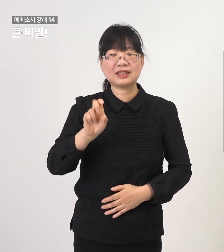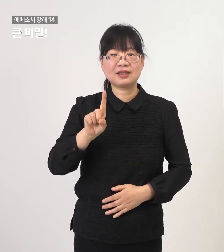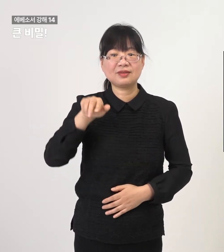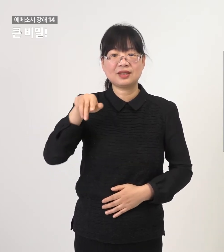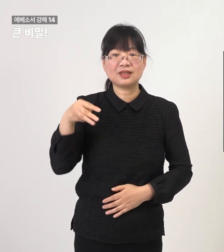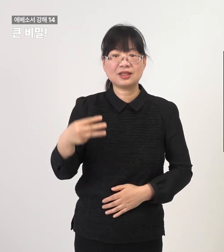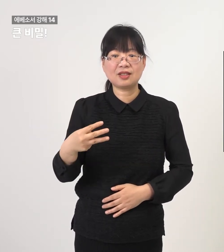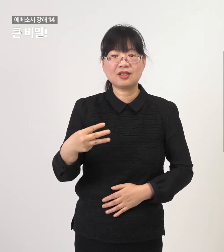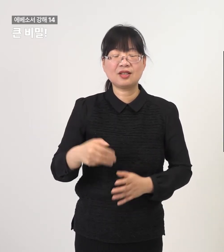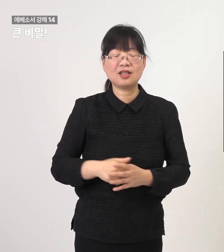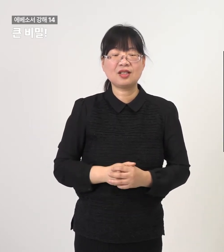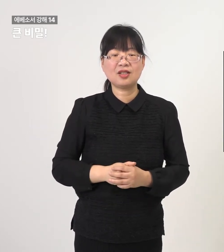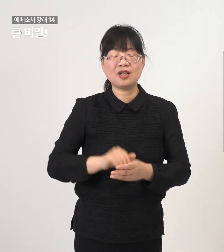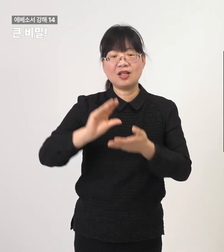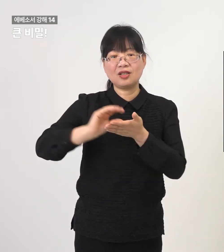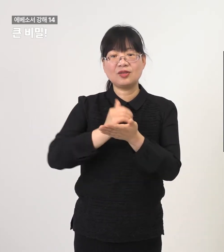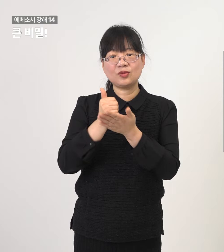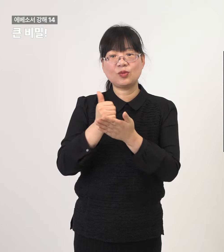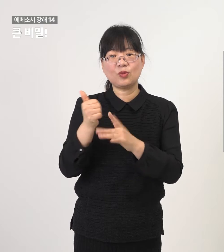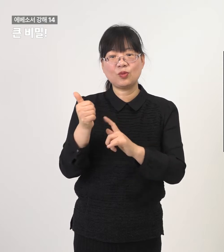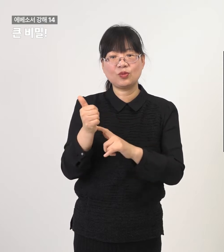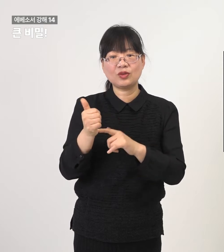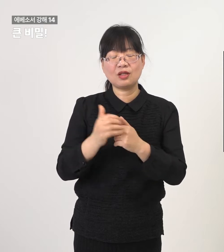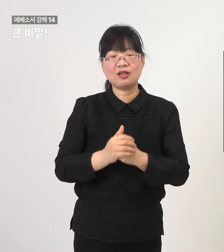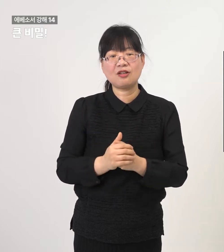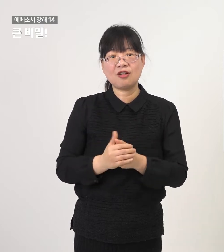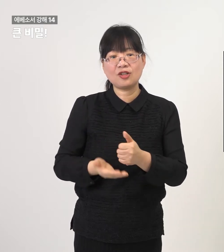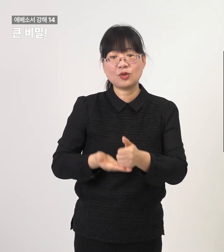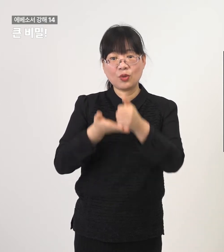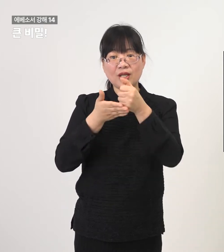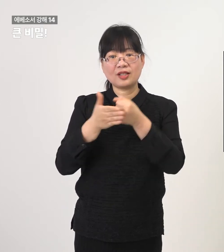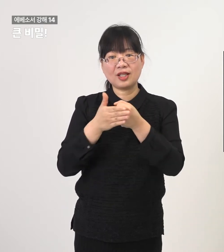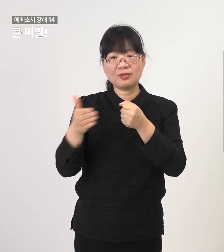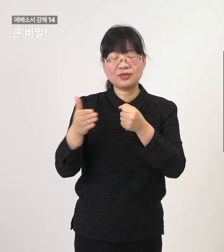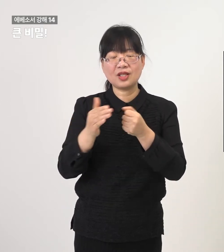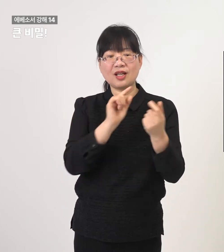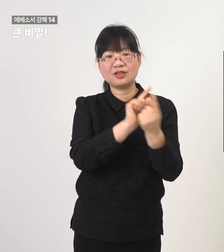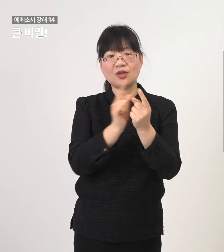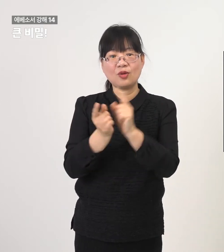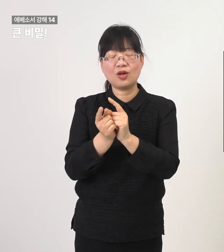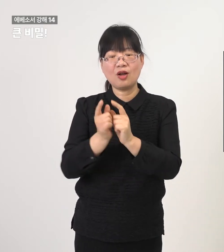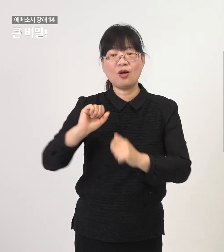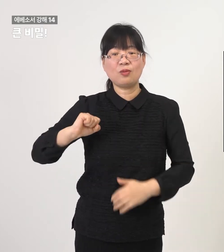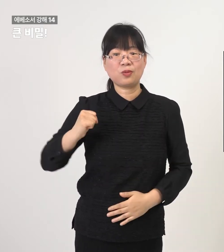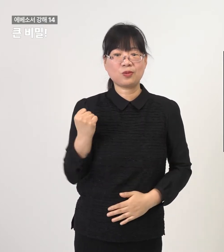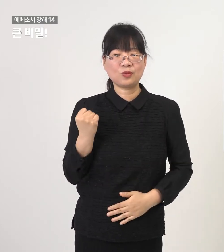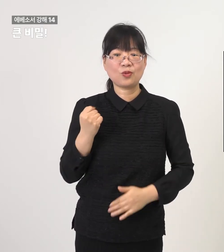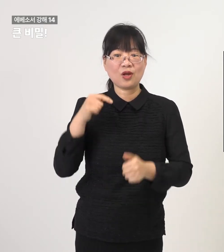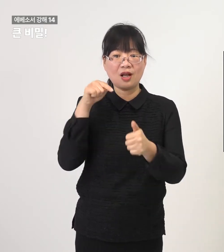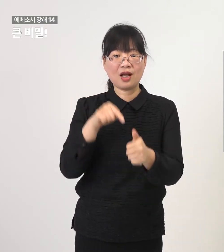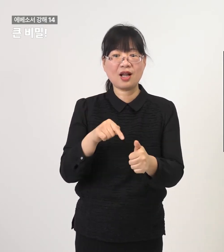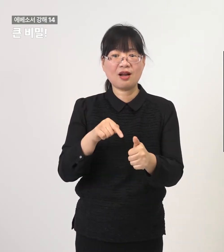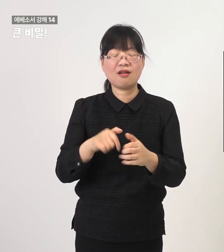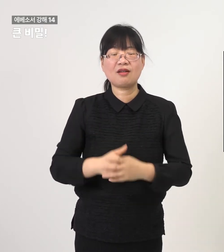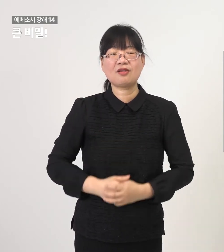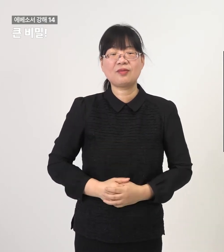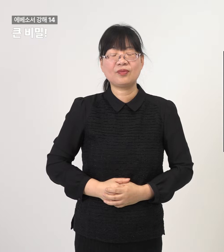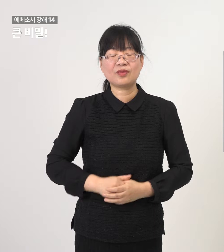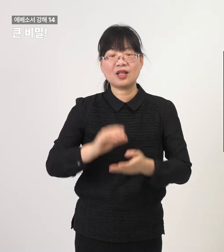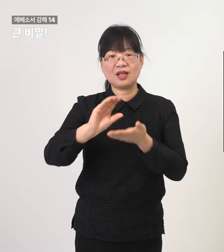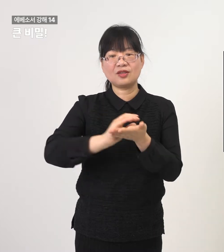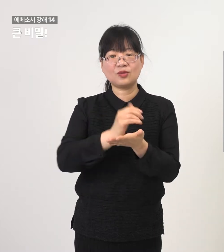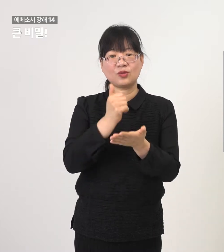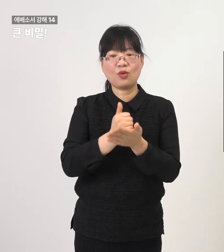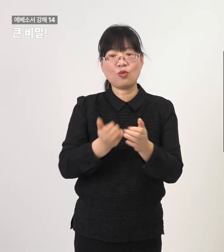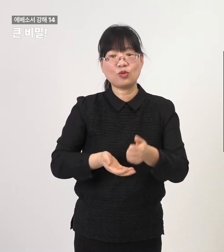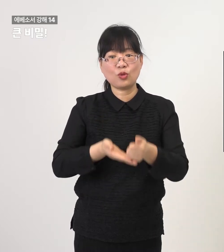21절. 그리스도를 경외함으로 피차 복종하라, 이렇게 되어 있어요.